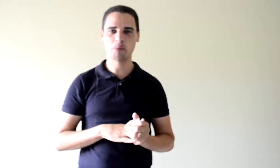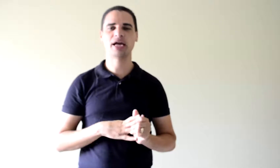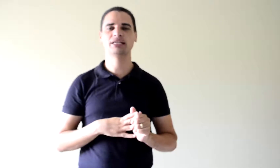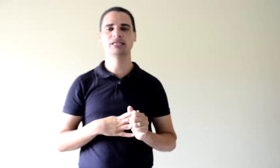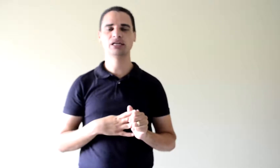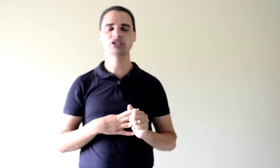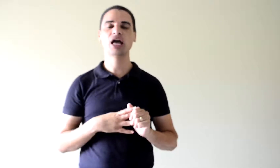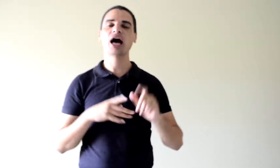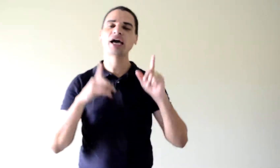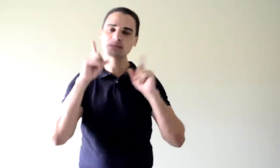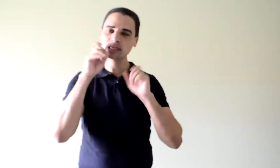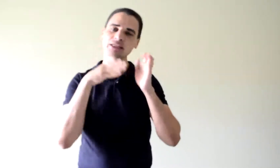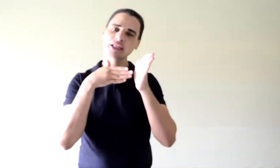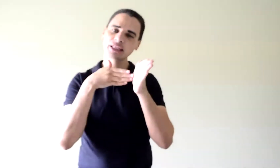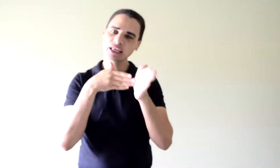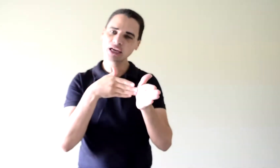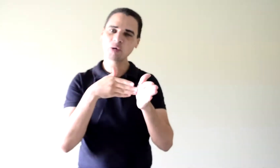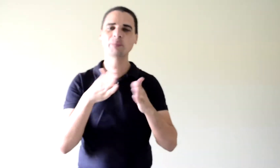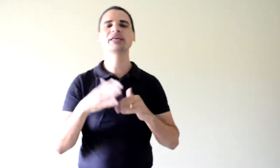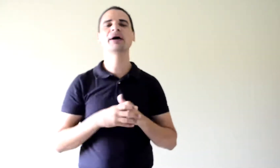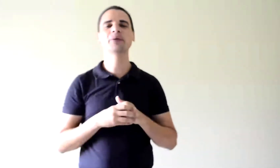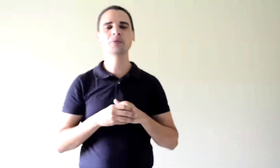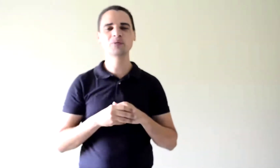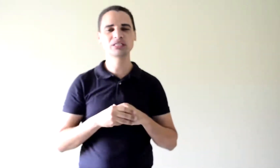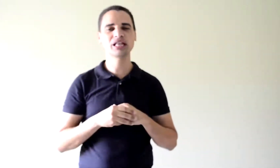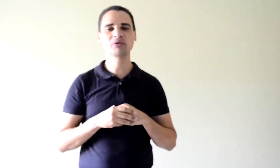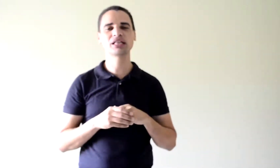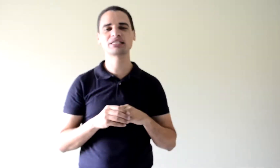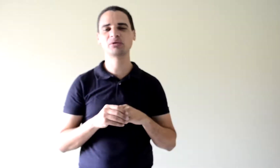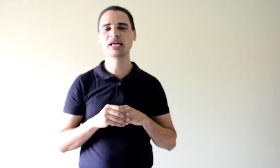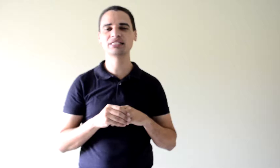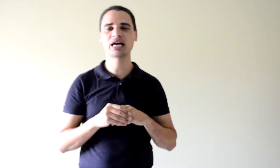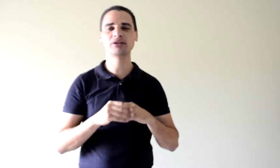casa grande. A expressão ela tem que acompanhar o sinal que está sendo realizado. Então,